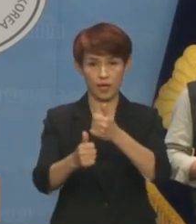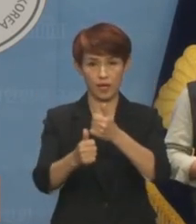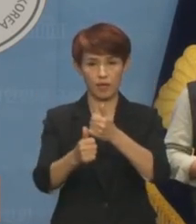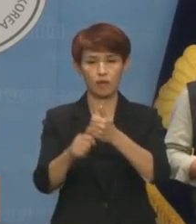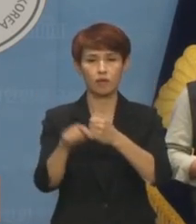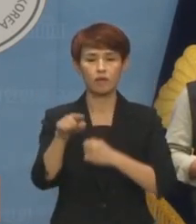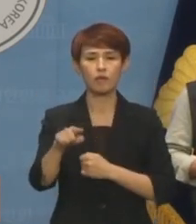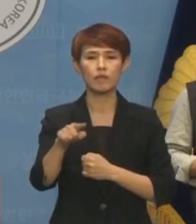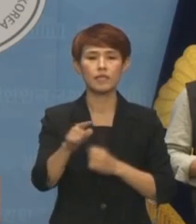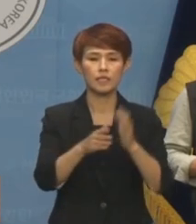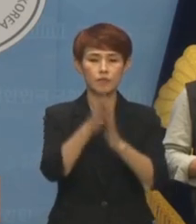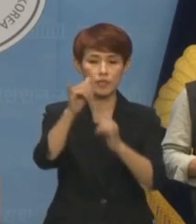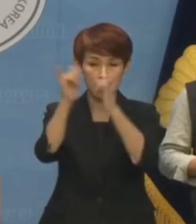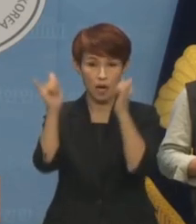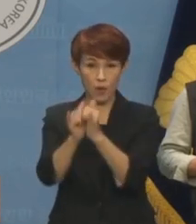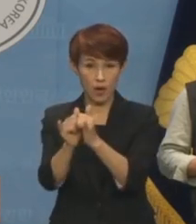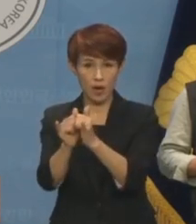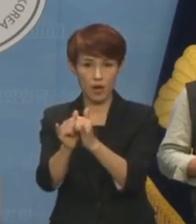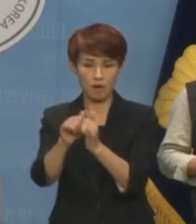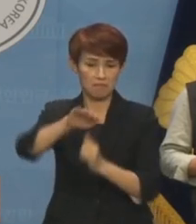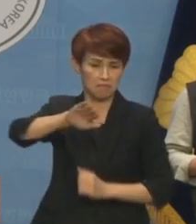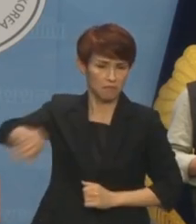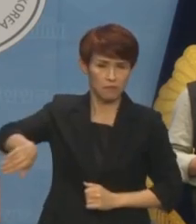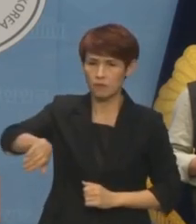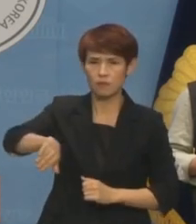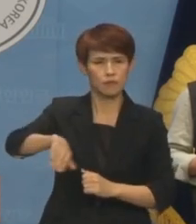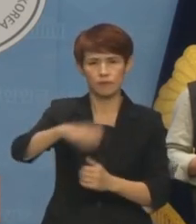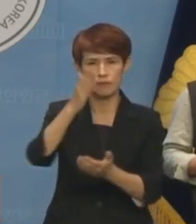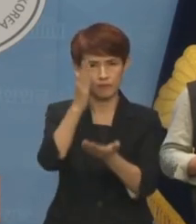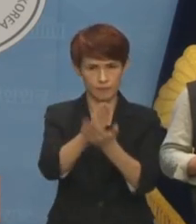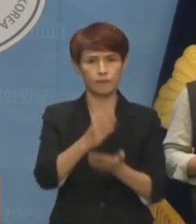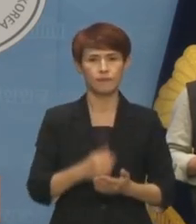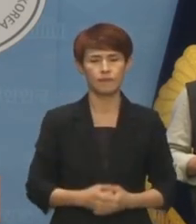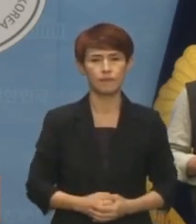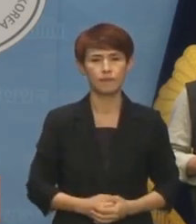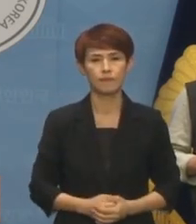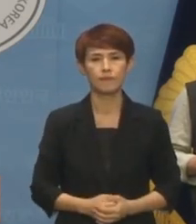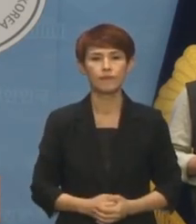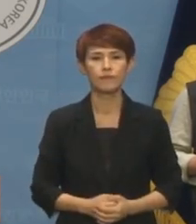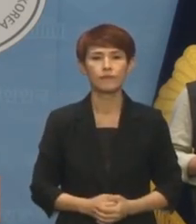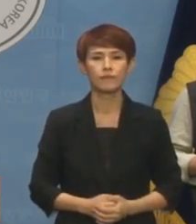노동, 시민사회단체를 배제하는 일이 없어야 할 것입니다.